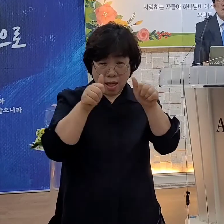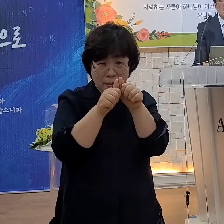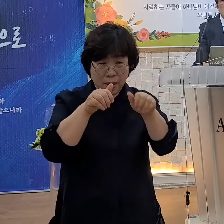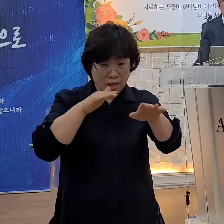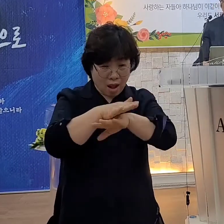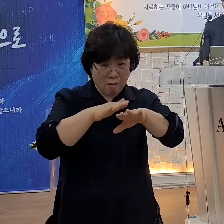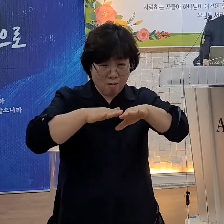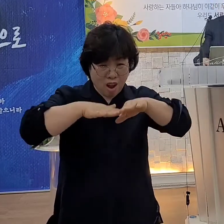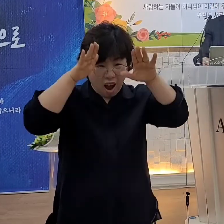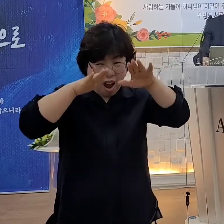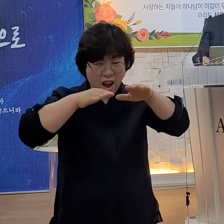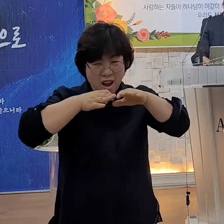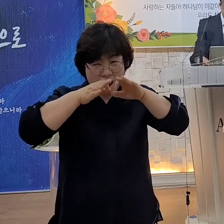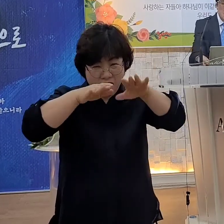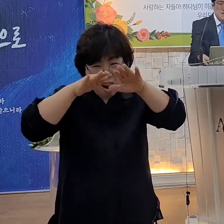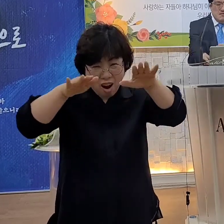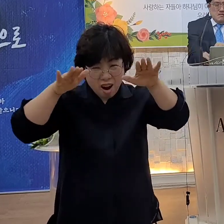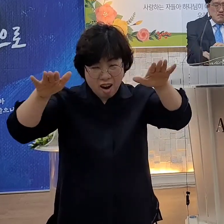순탄하여